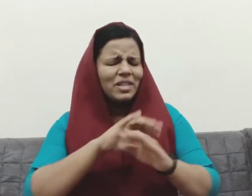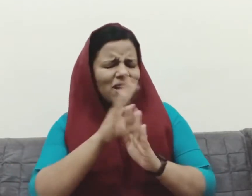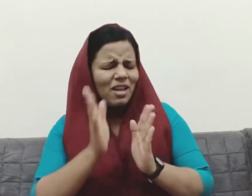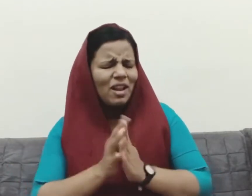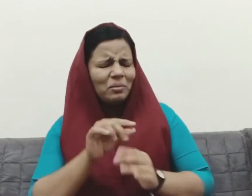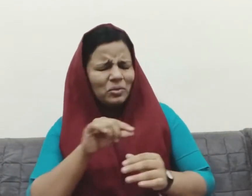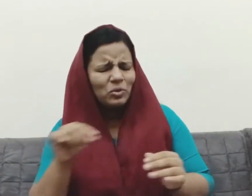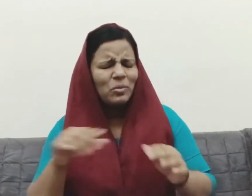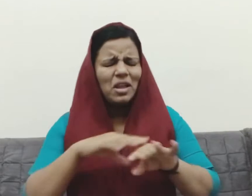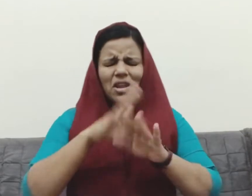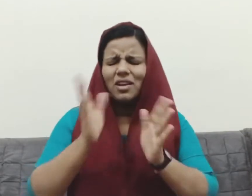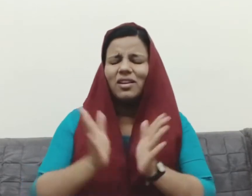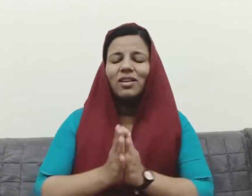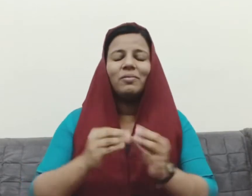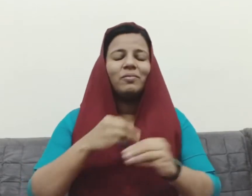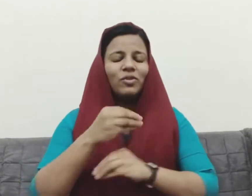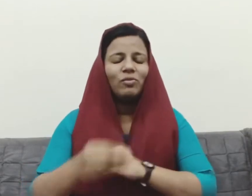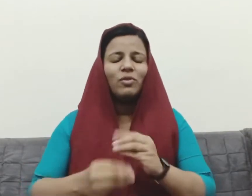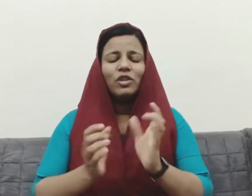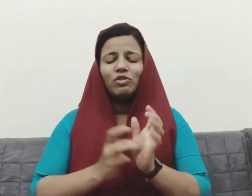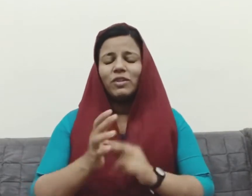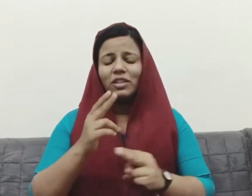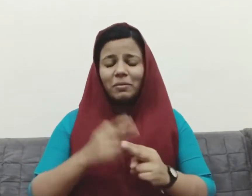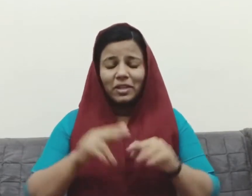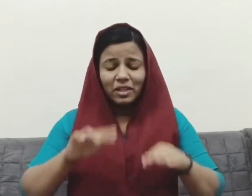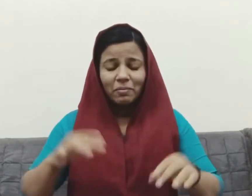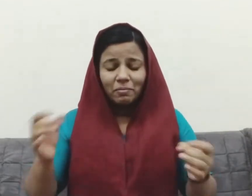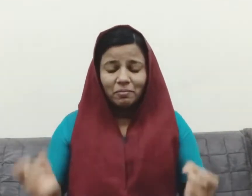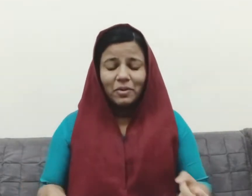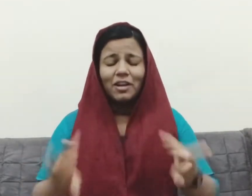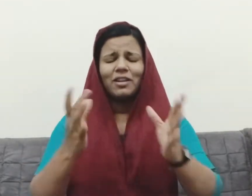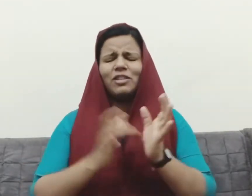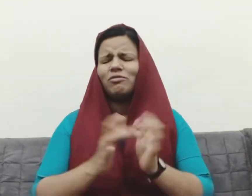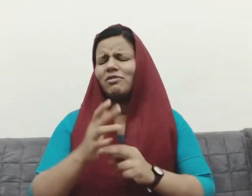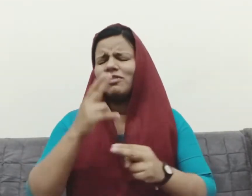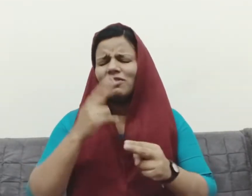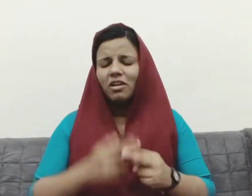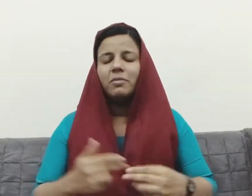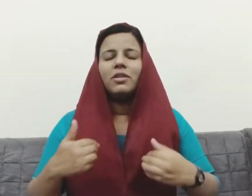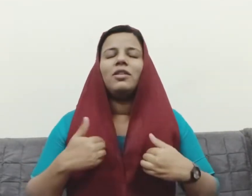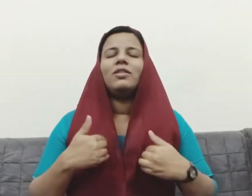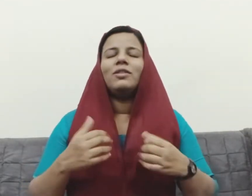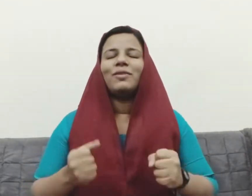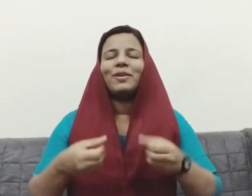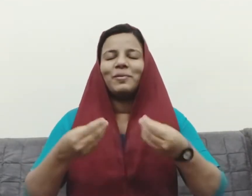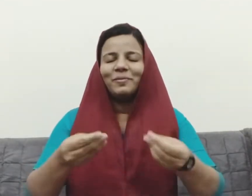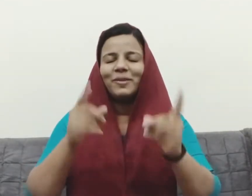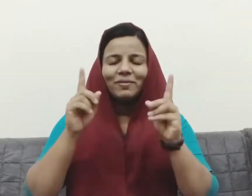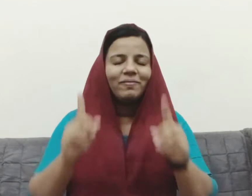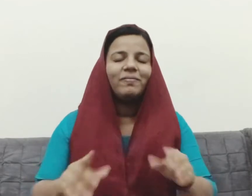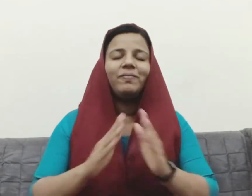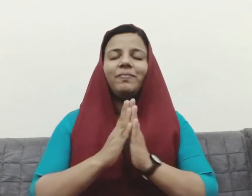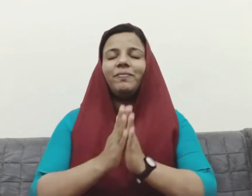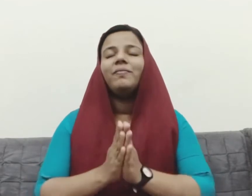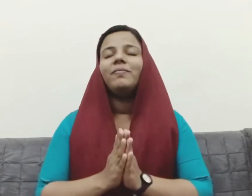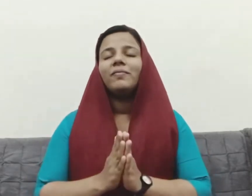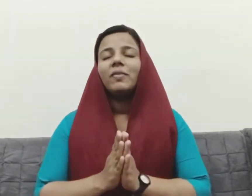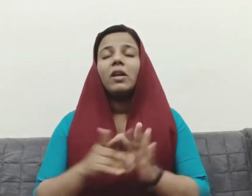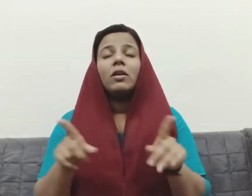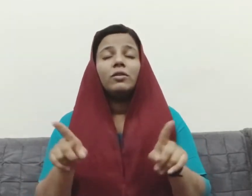ട്യൂബുകളിലും ഒക്കെയുള്ള എല്ലാ ബുദ്ധിമുട്ടുകളും ഈ പ്രഭാതത്തിൽ കർത്താവായ യേശു ക്രിസ്തുവിൻ്റെ നാമത്തിൽ സൗഖ്യമാകട്ടെ. അതുപോലെ കർത്താവേ